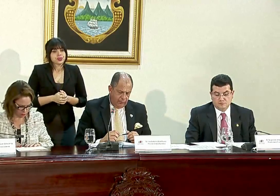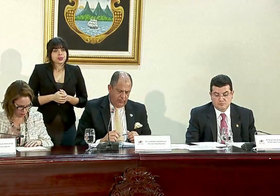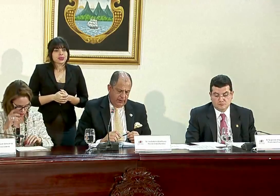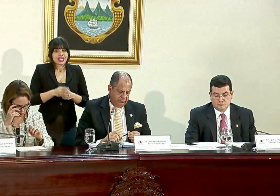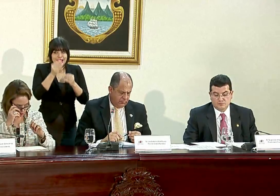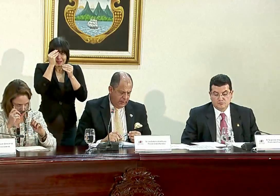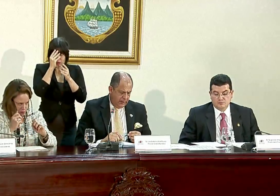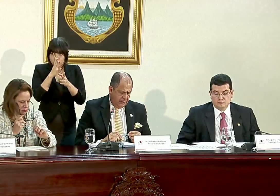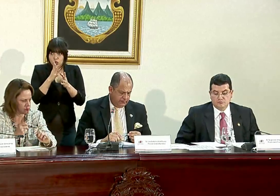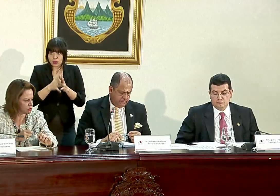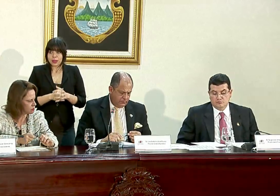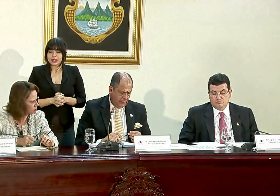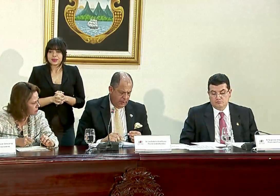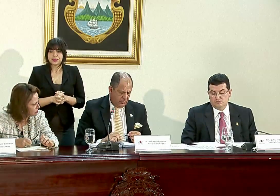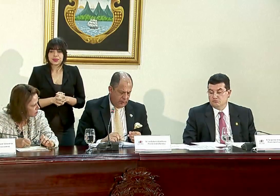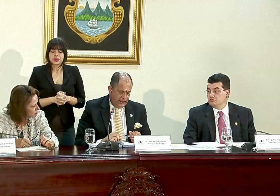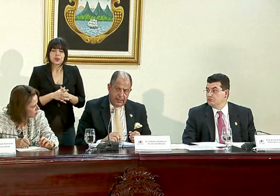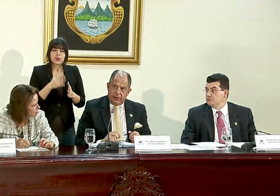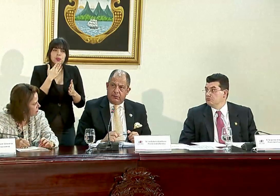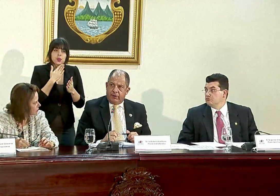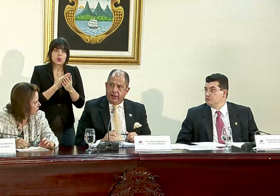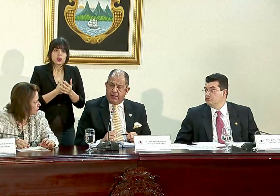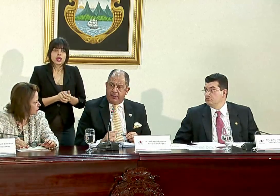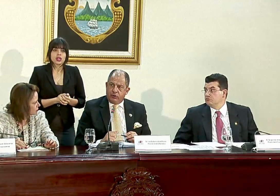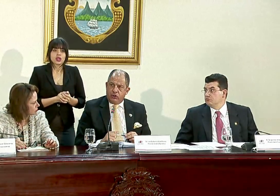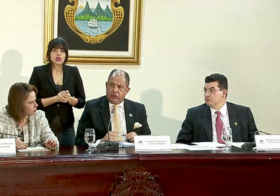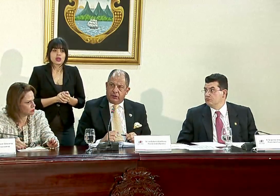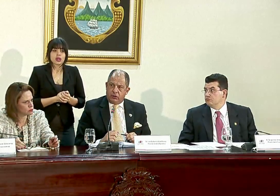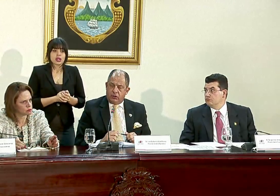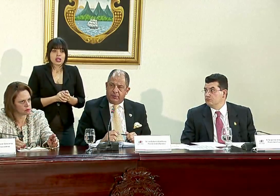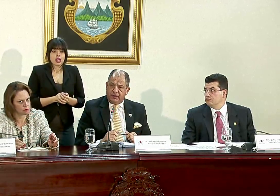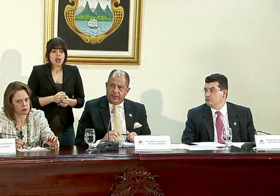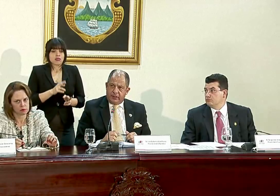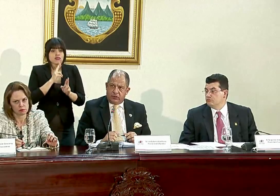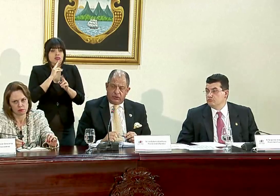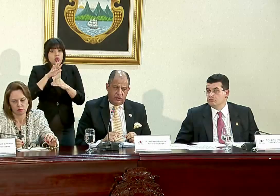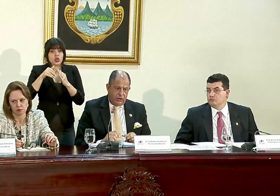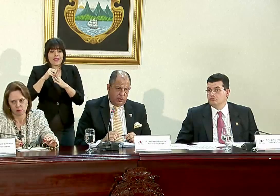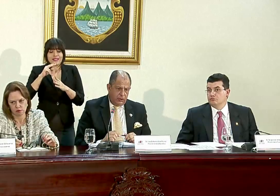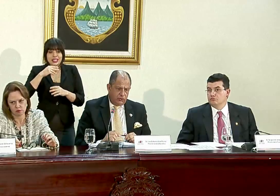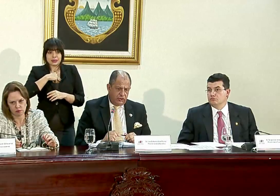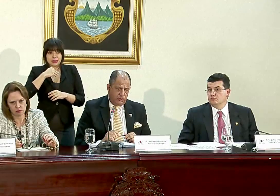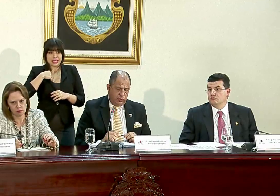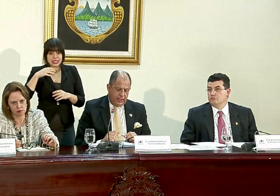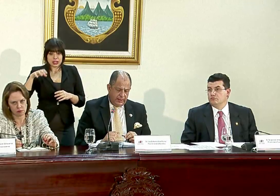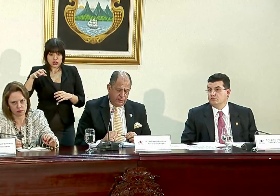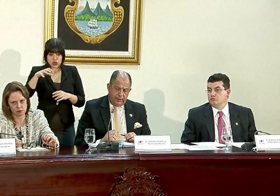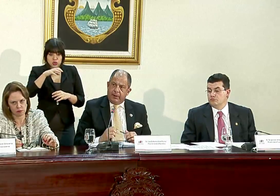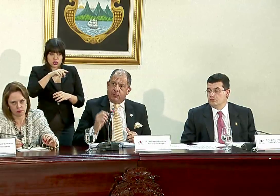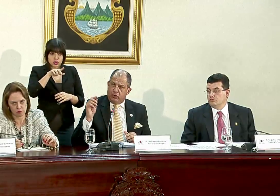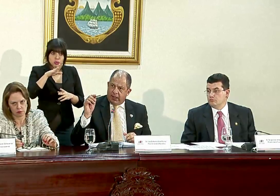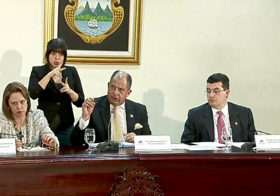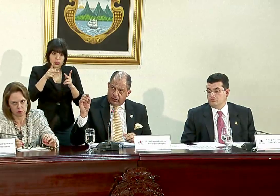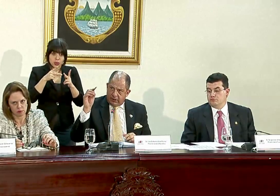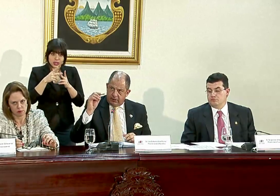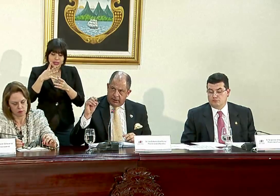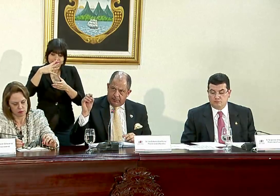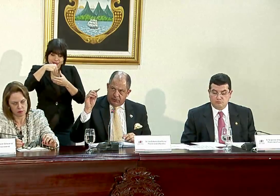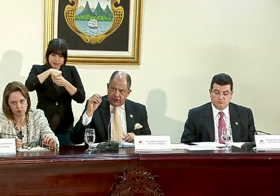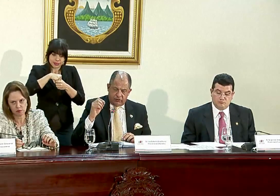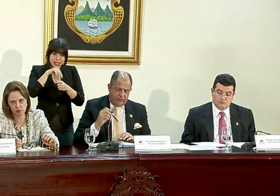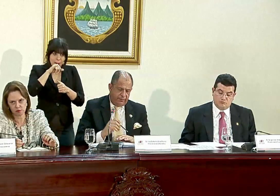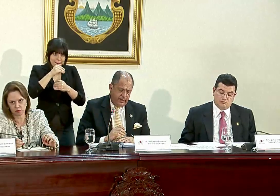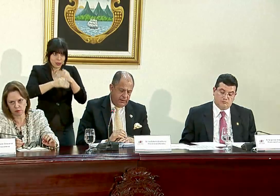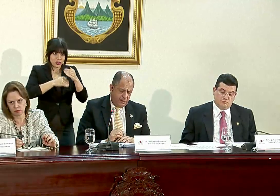informe bueno la remoción de todos los viceministros constituía involucrados en